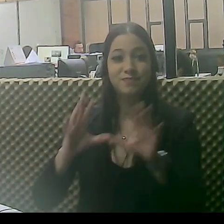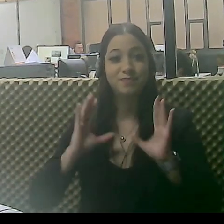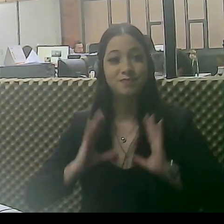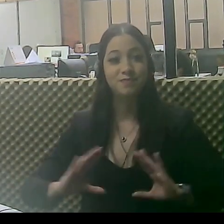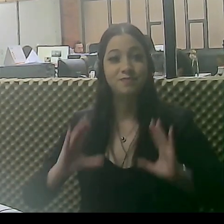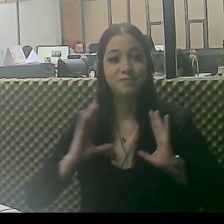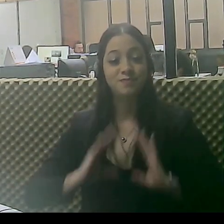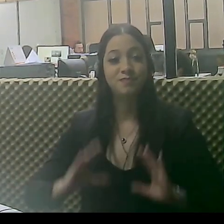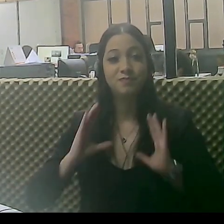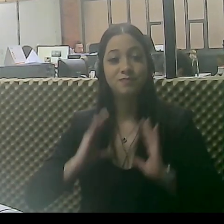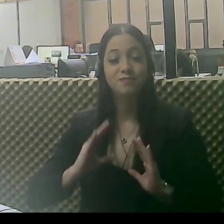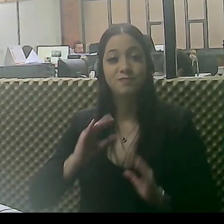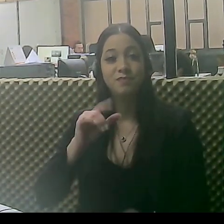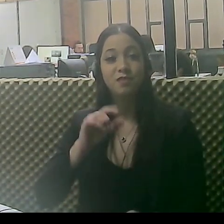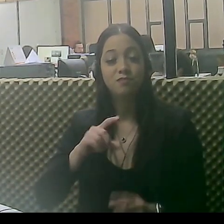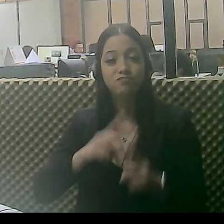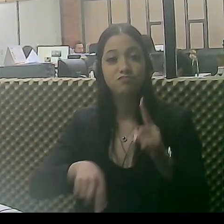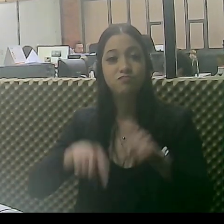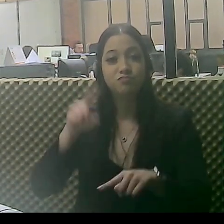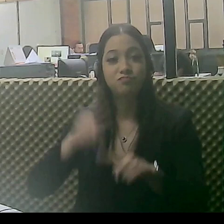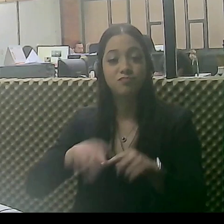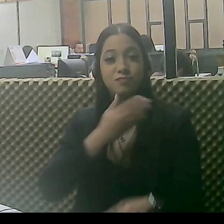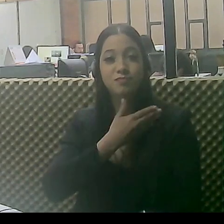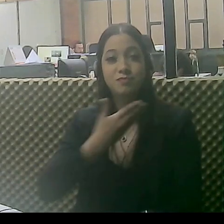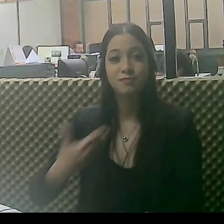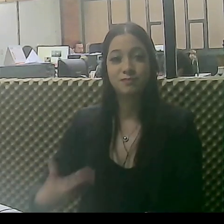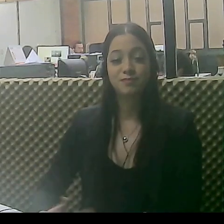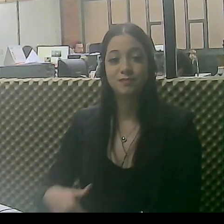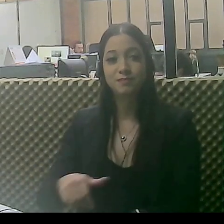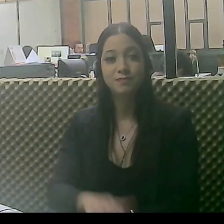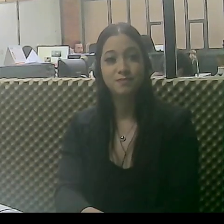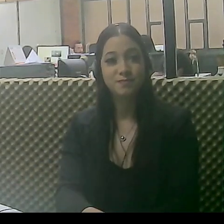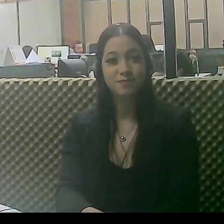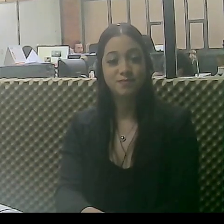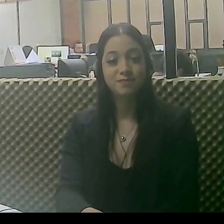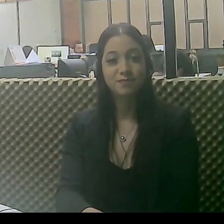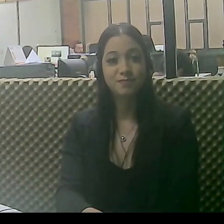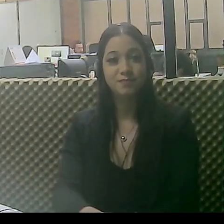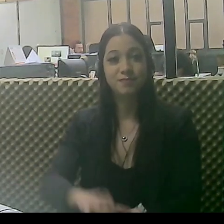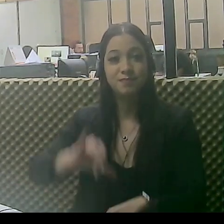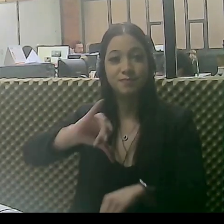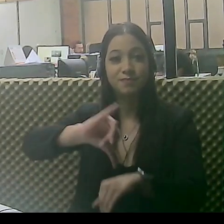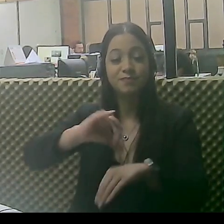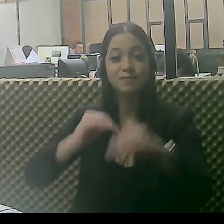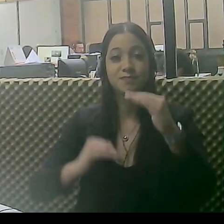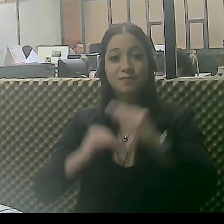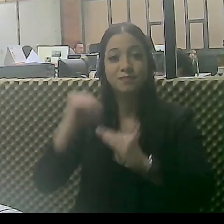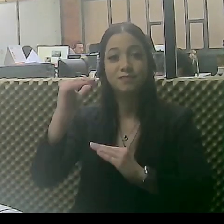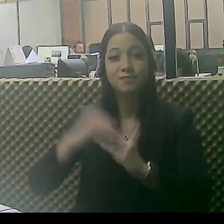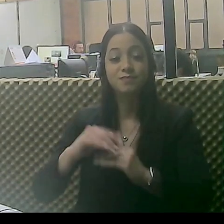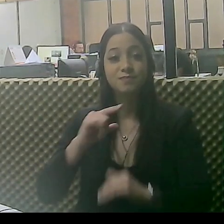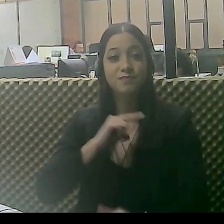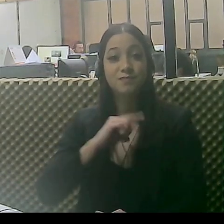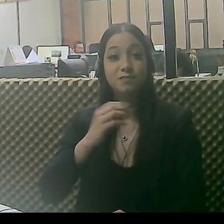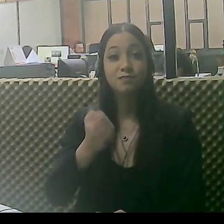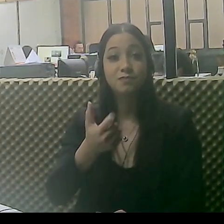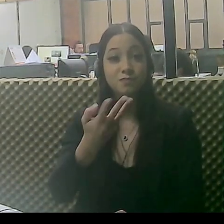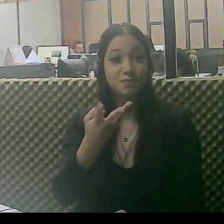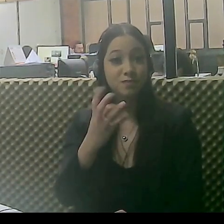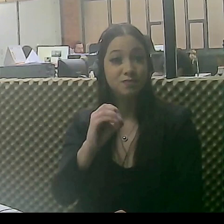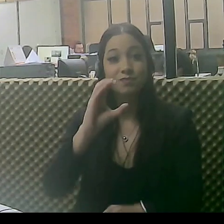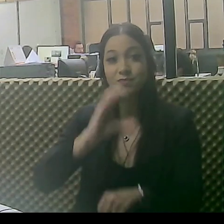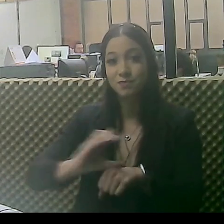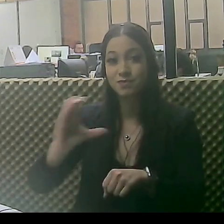praças, parques e demais equipamentos públicos. E ainda, centros profissionalizantes oferecem quase